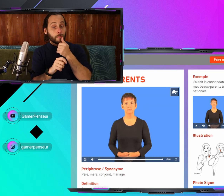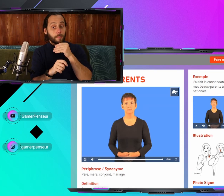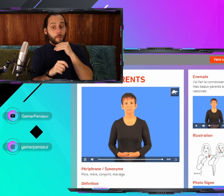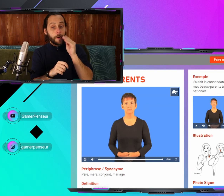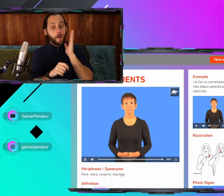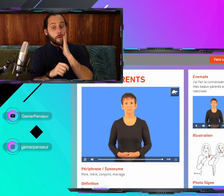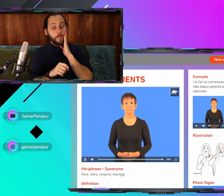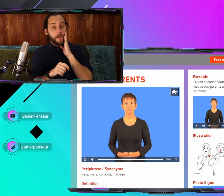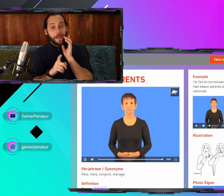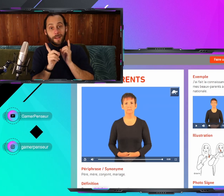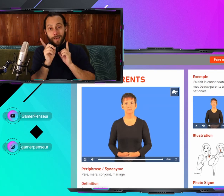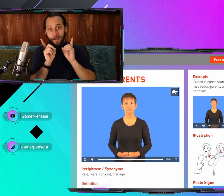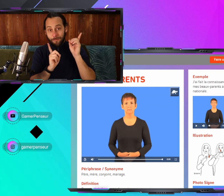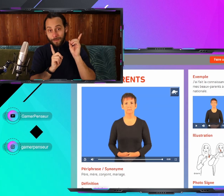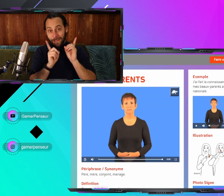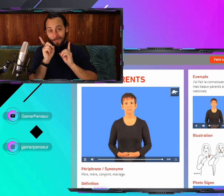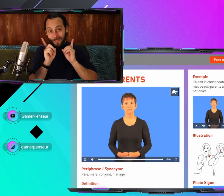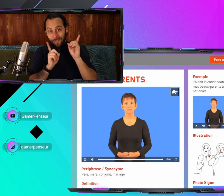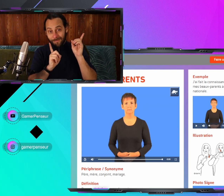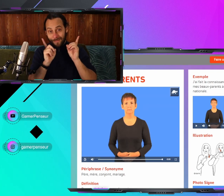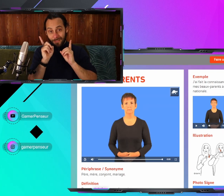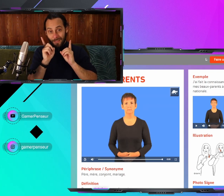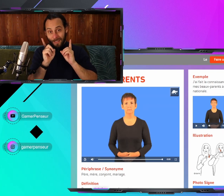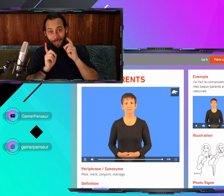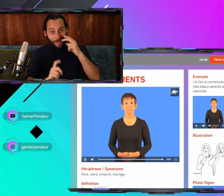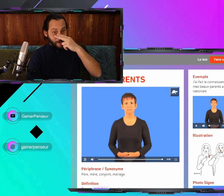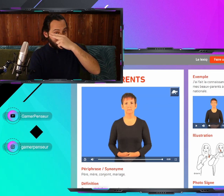Donc, de mes beaux-parents à la fête